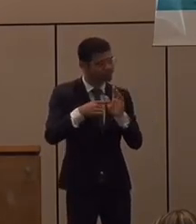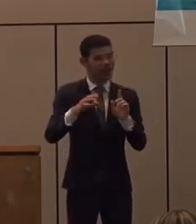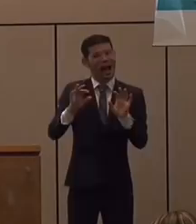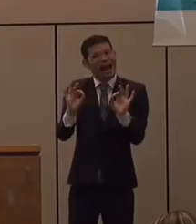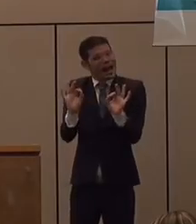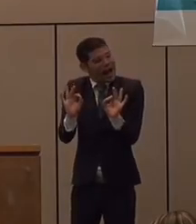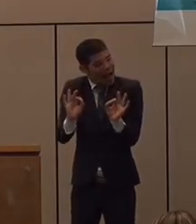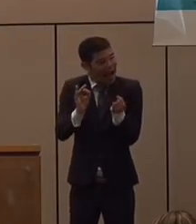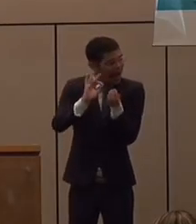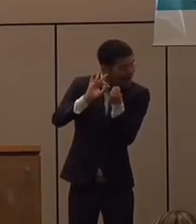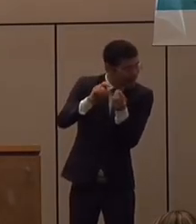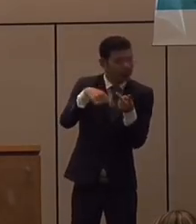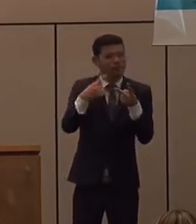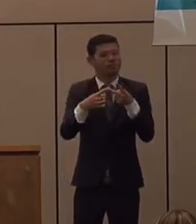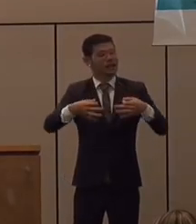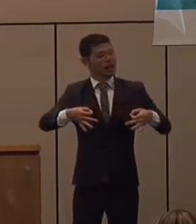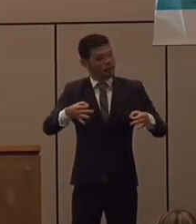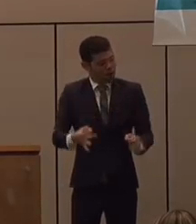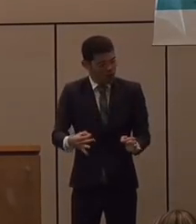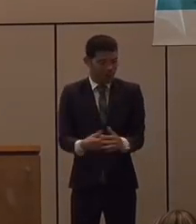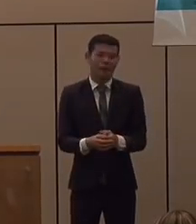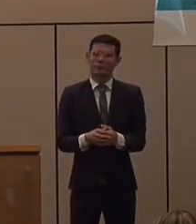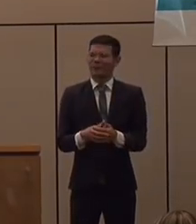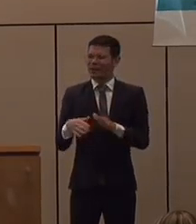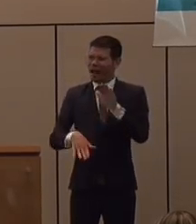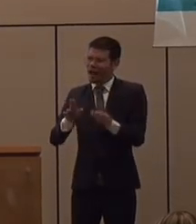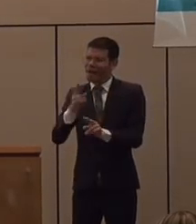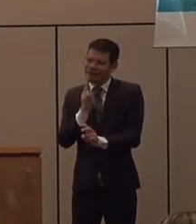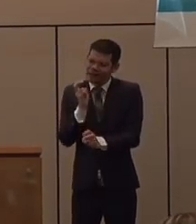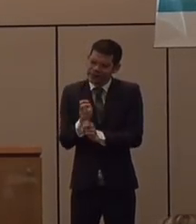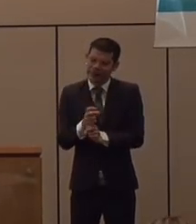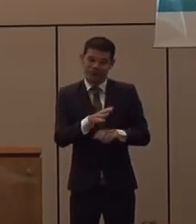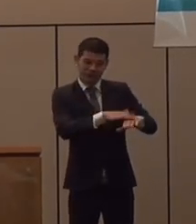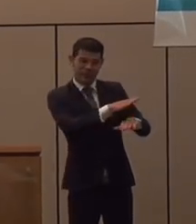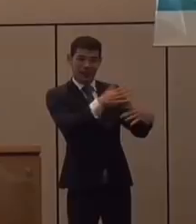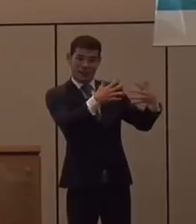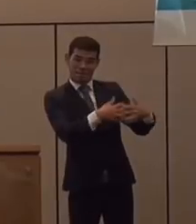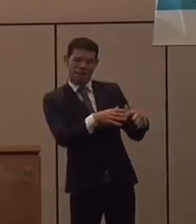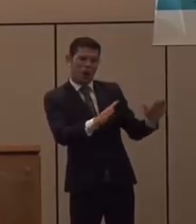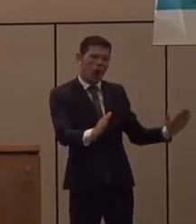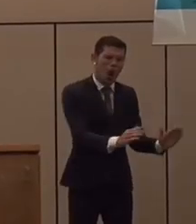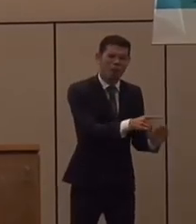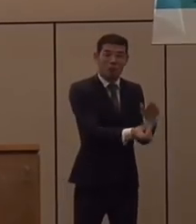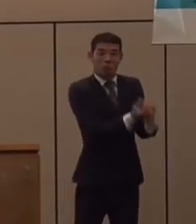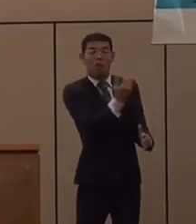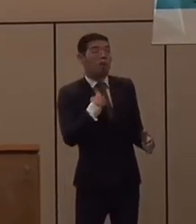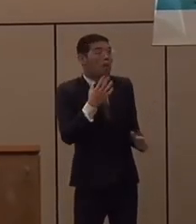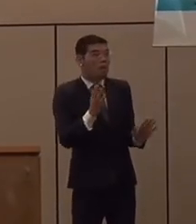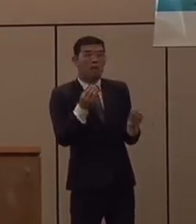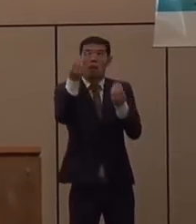cultura de la formalidad es a veces complejo hacer entender a ese pequeño empresario que nació de manera empírica